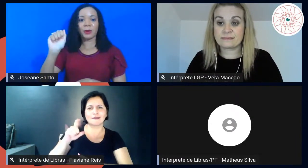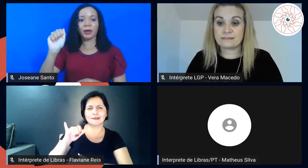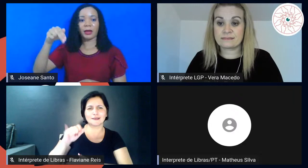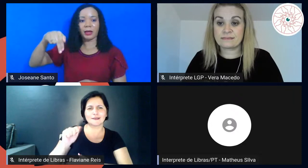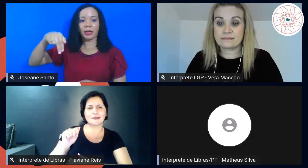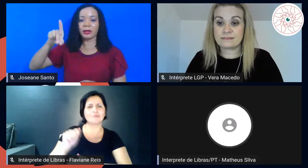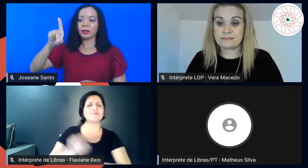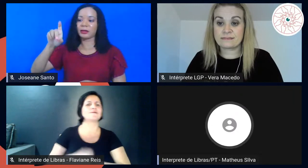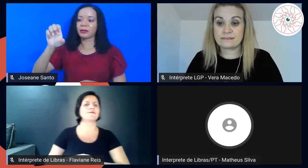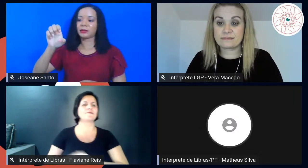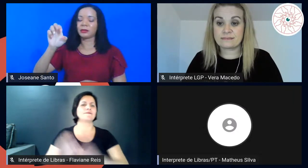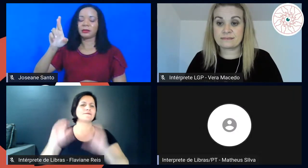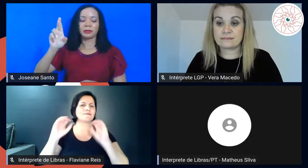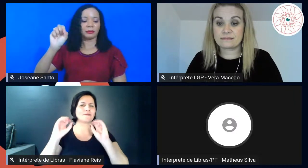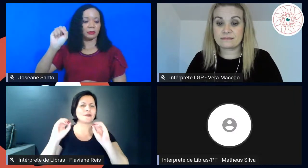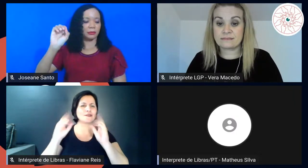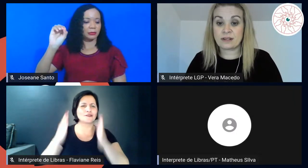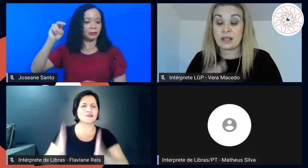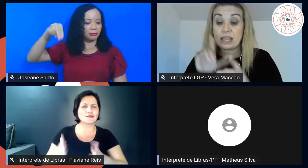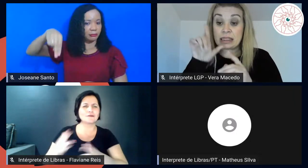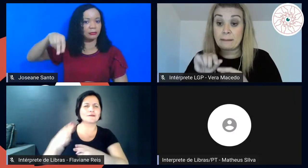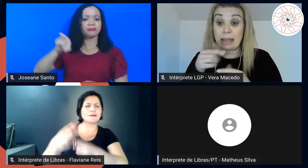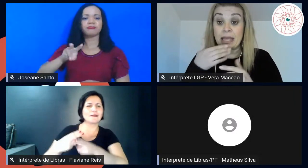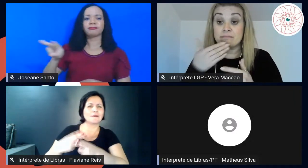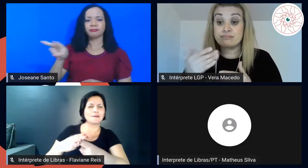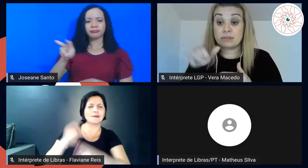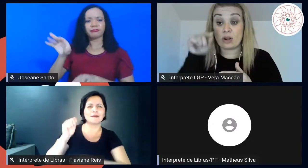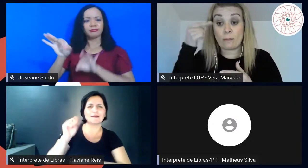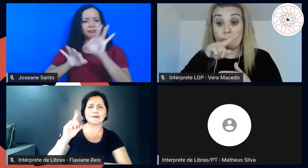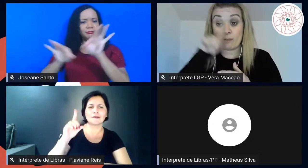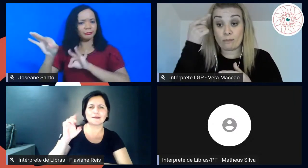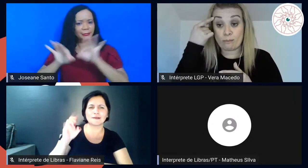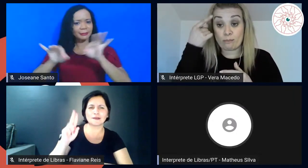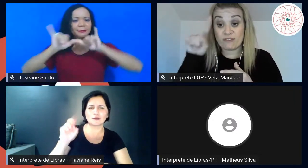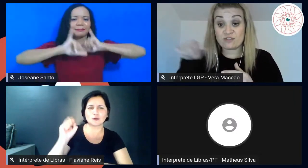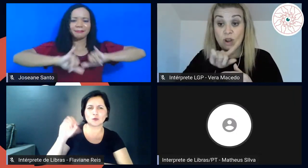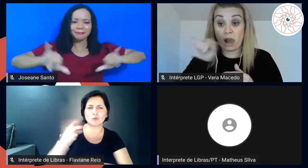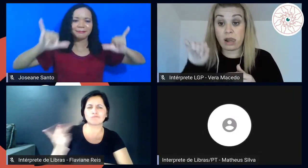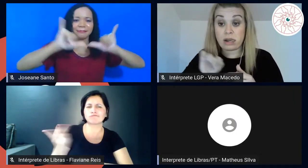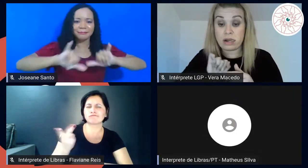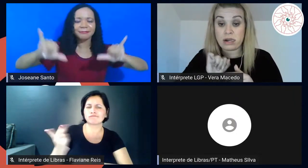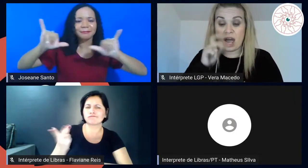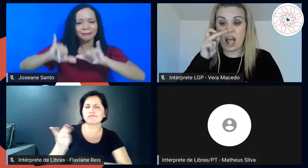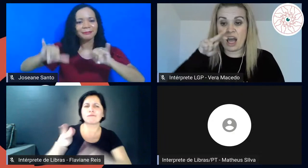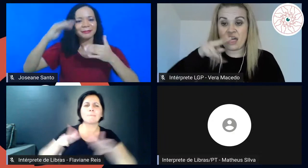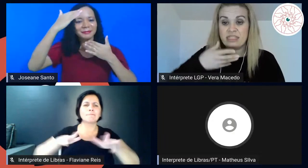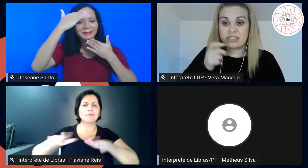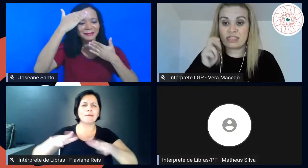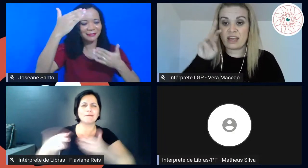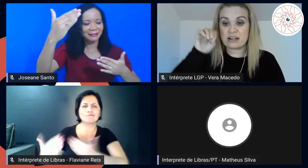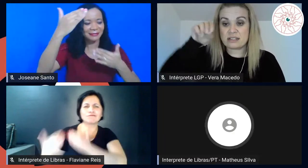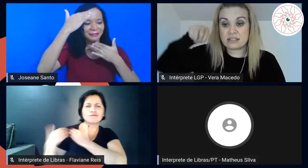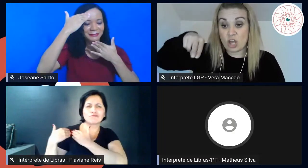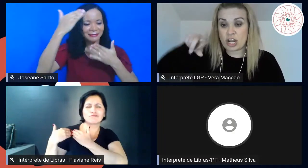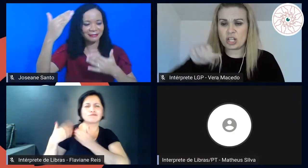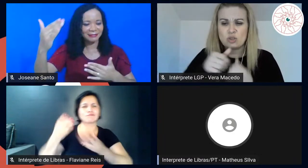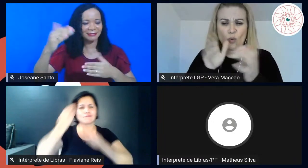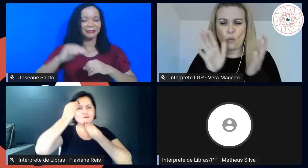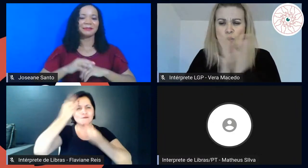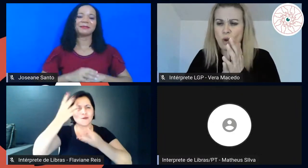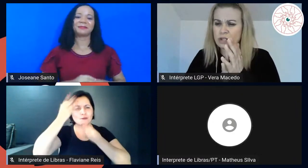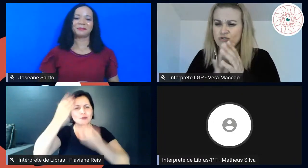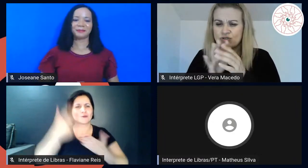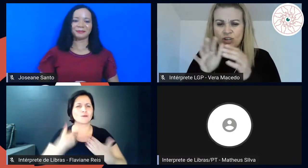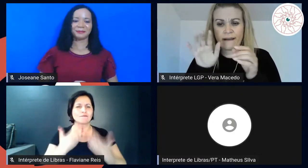internacional. Também é o nosso professor Anderson. e todos os que estiveram